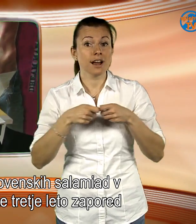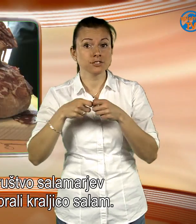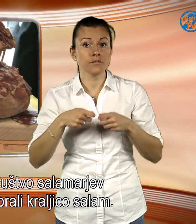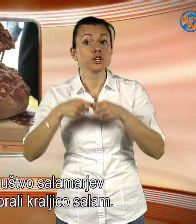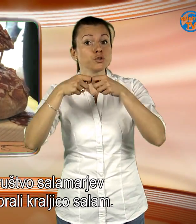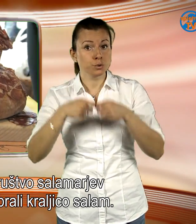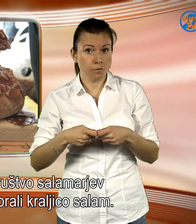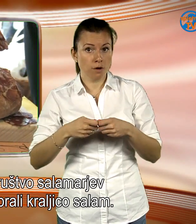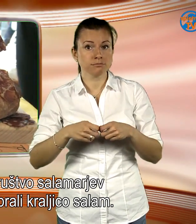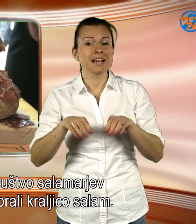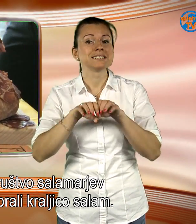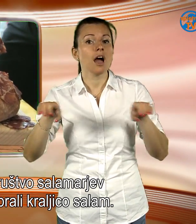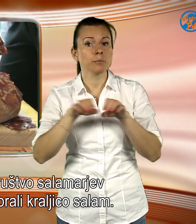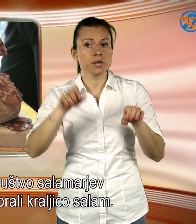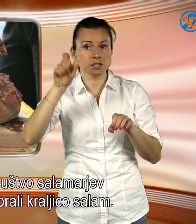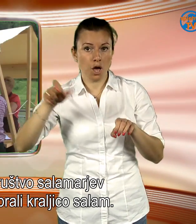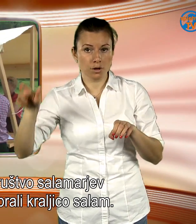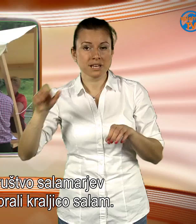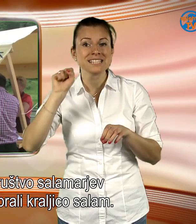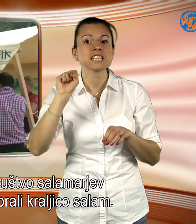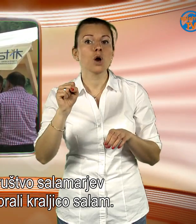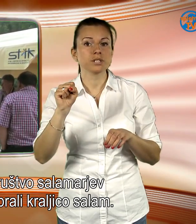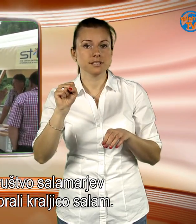so izbrali kraljico salam.